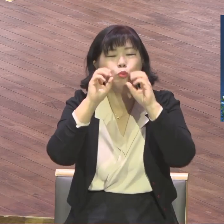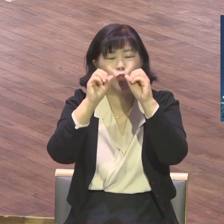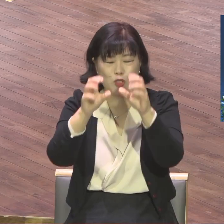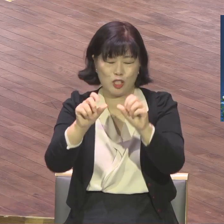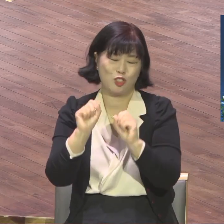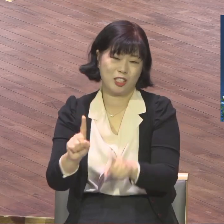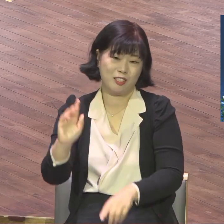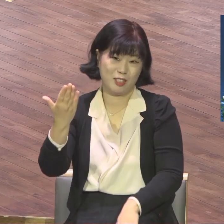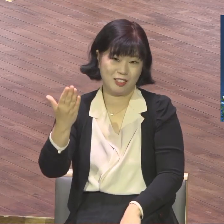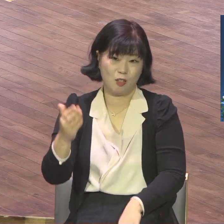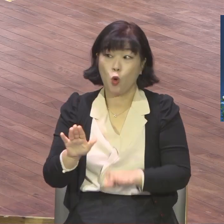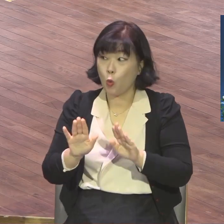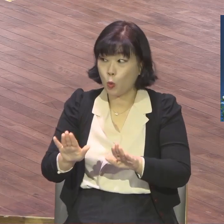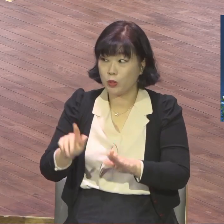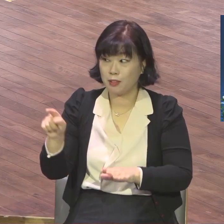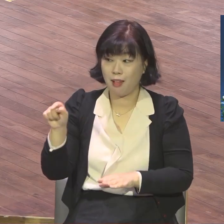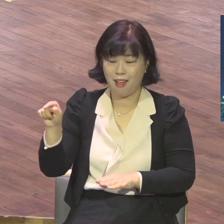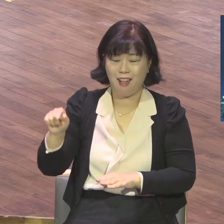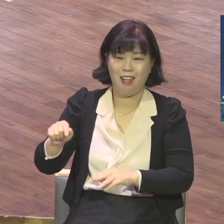태영호 또 의원하고 같이 왔어요. 지금